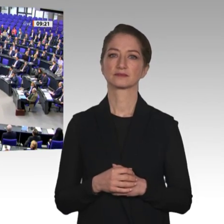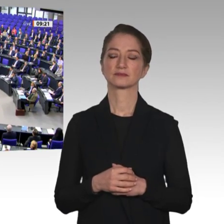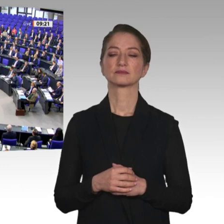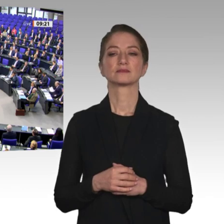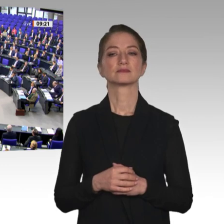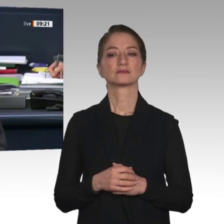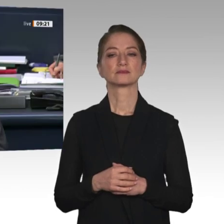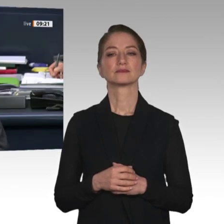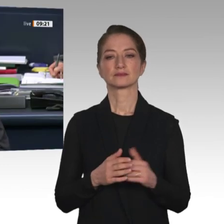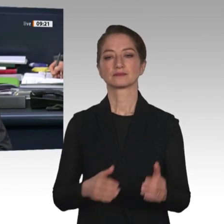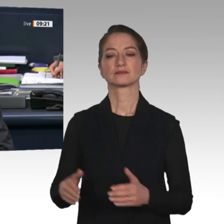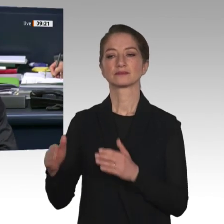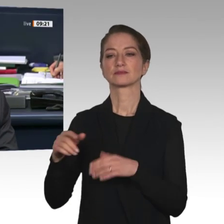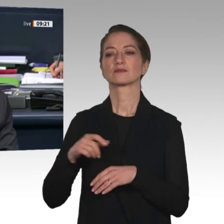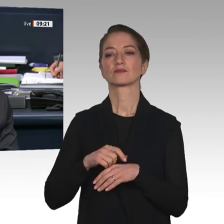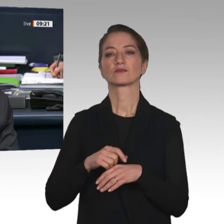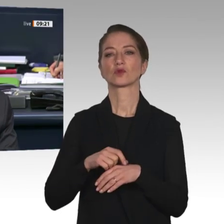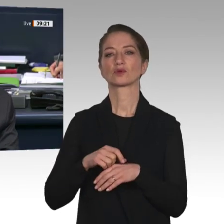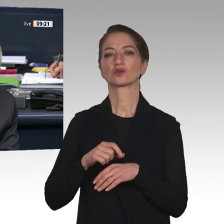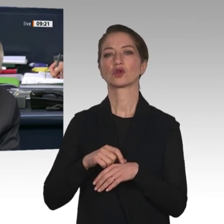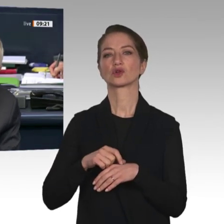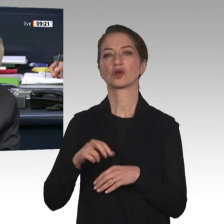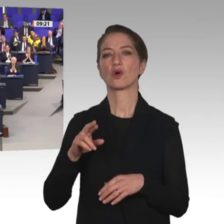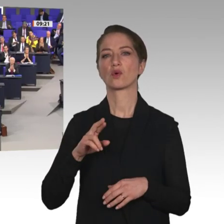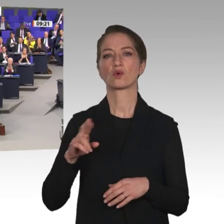Jetzt hat das Wort der Kollege Dr. Roland Hartwig, AfD.